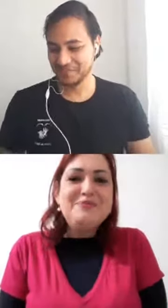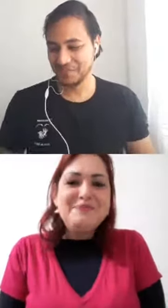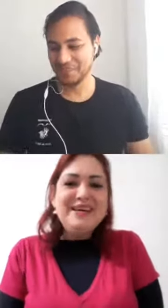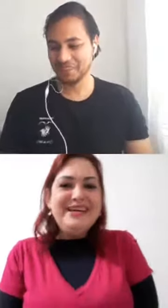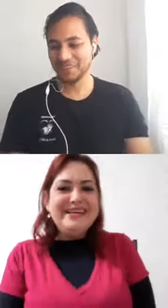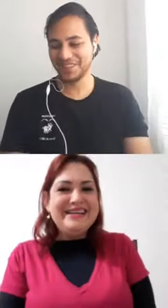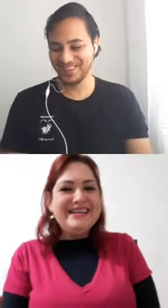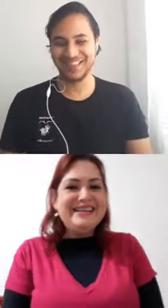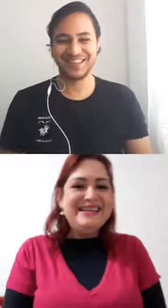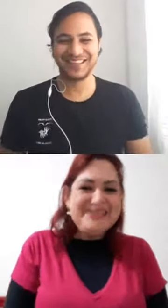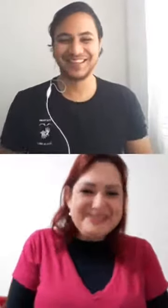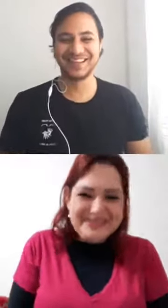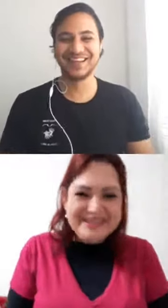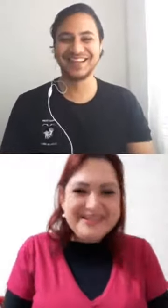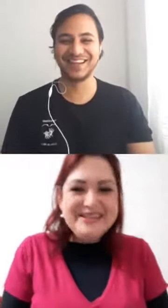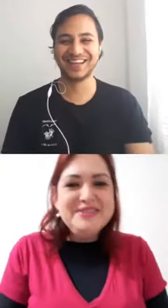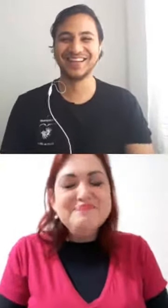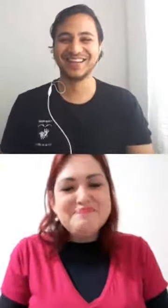Então,